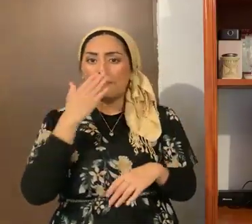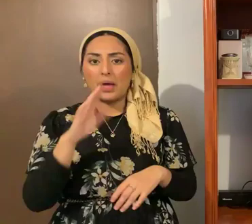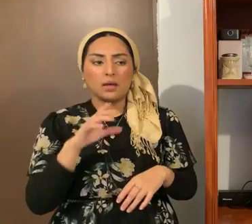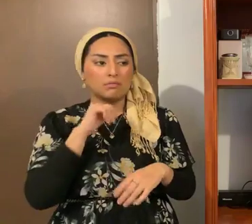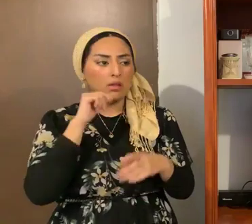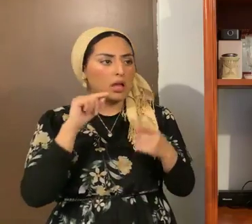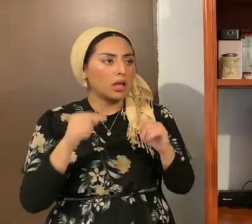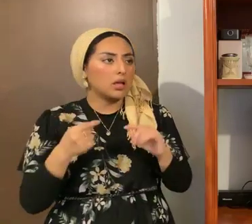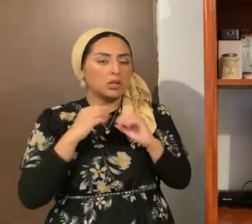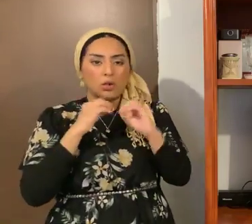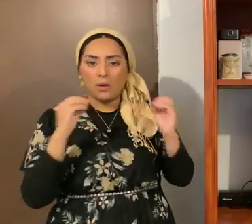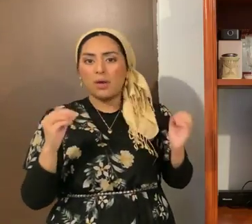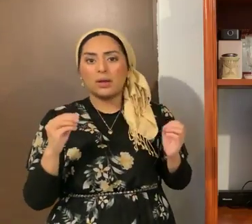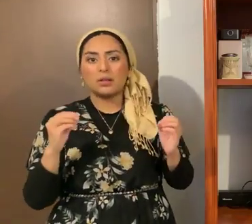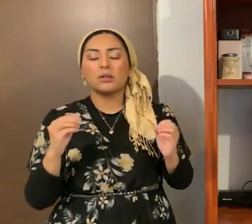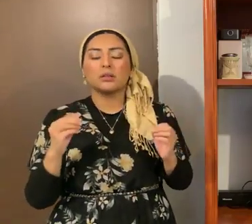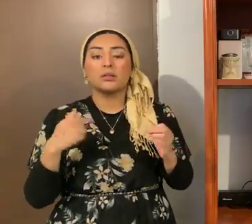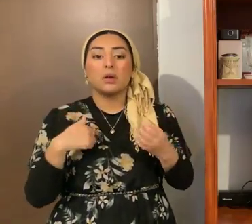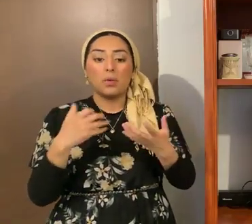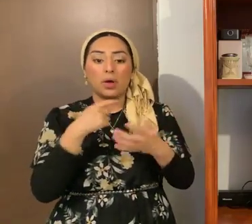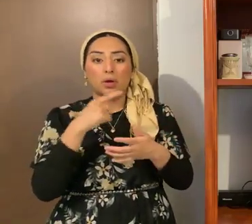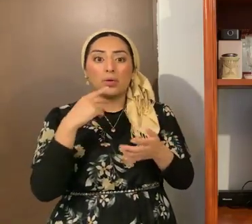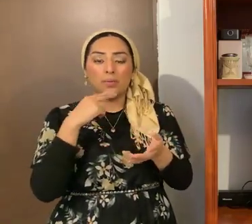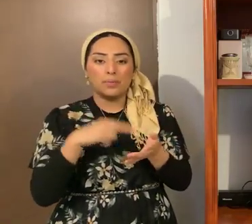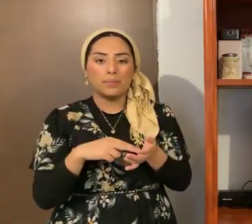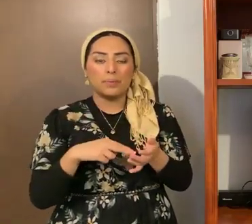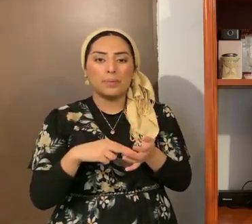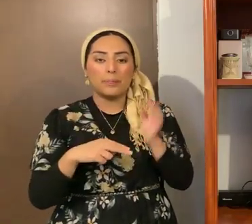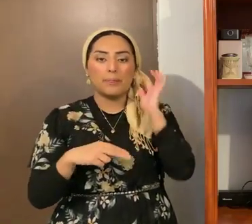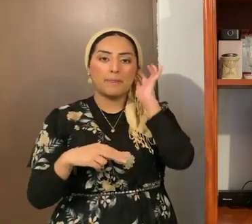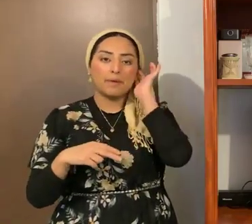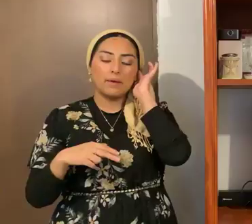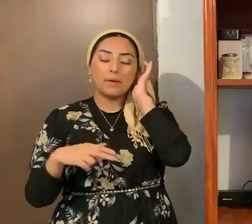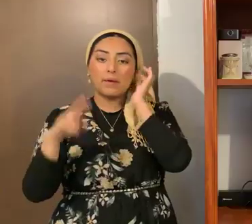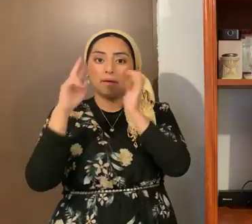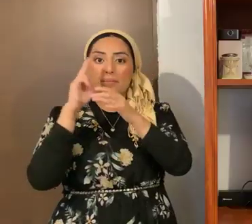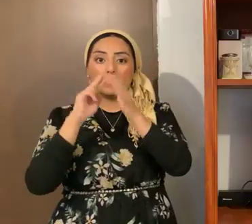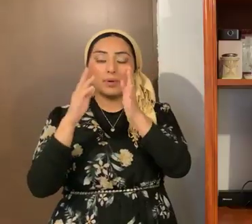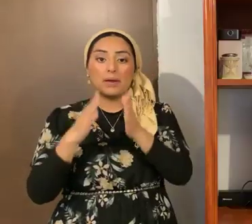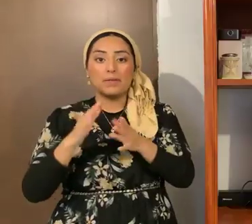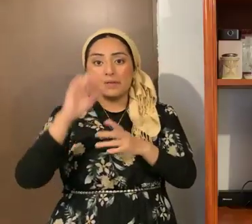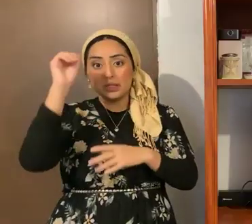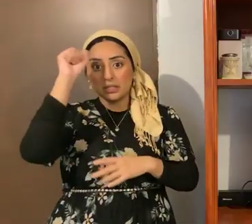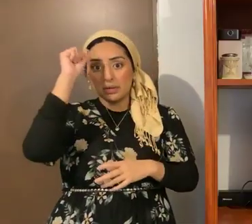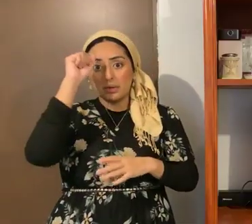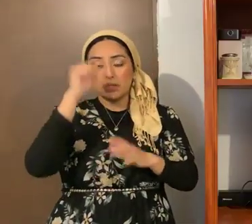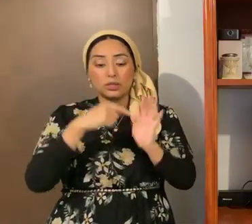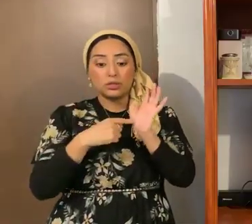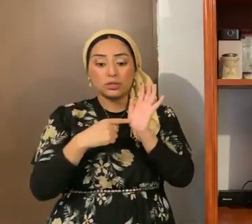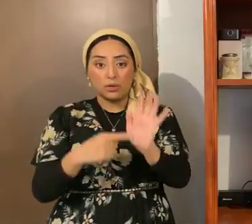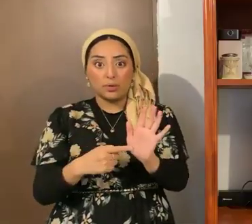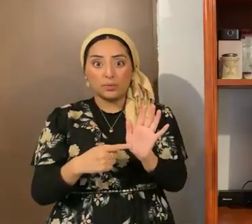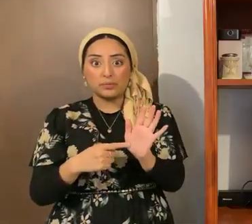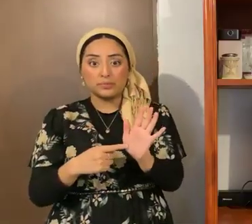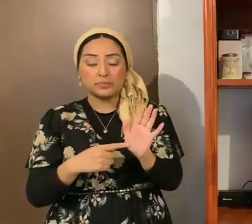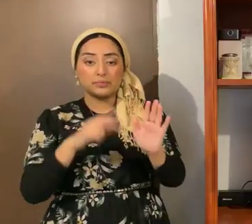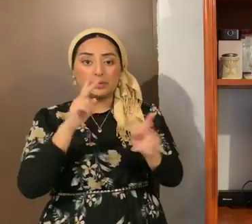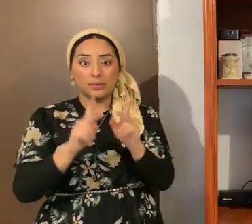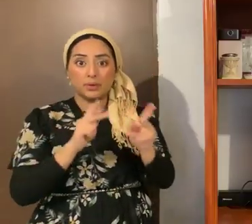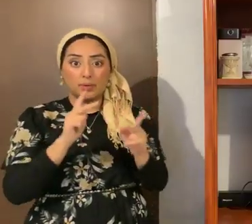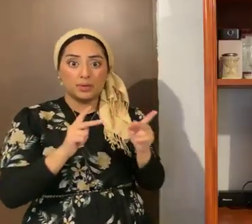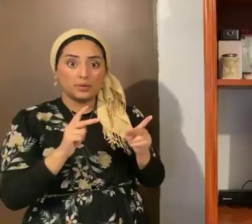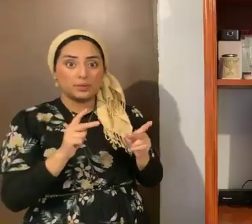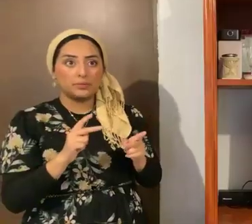daño alguno. Ahora, lo que sí quiero que anoten es esto: el profeta Samuel les demuestra al